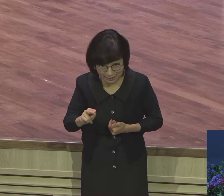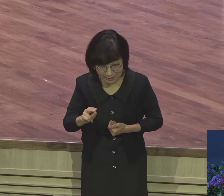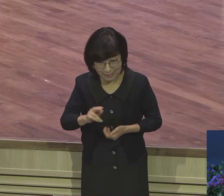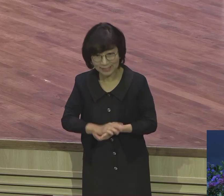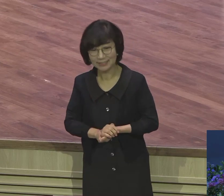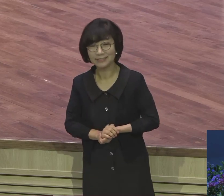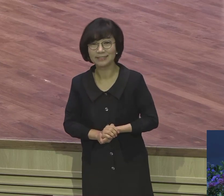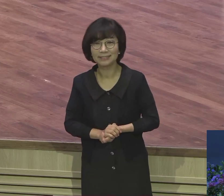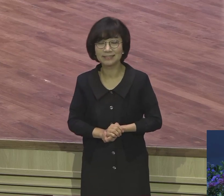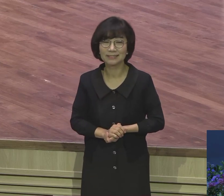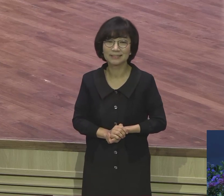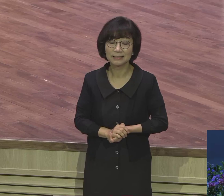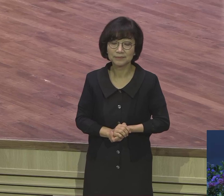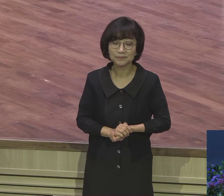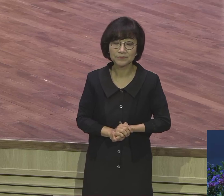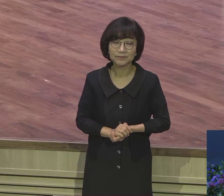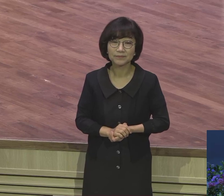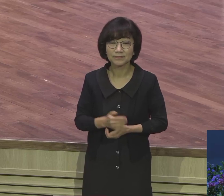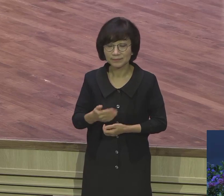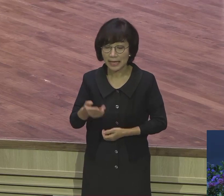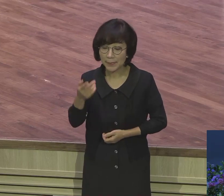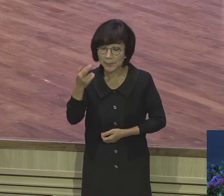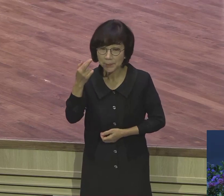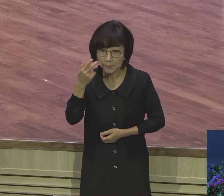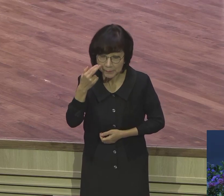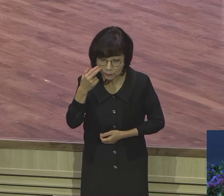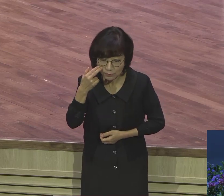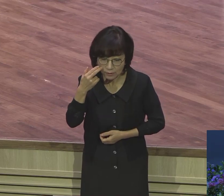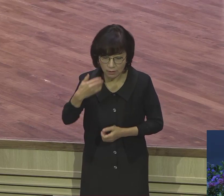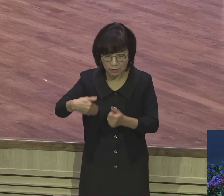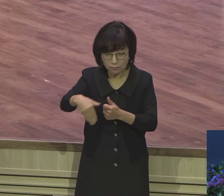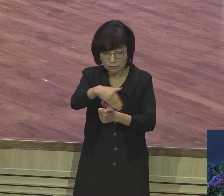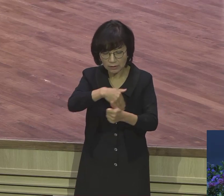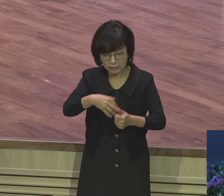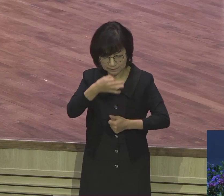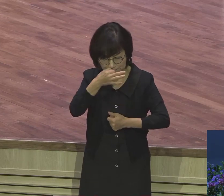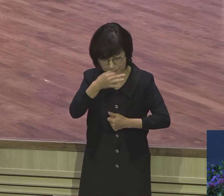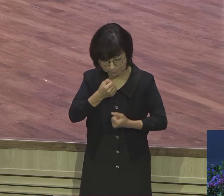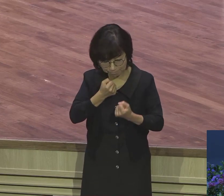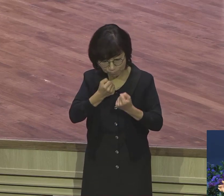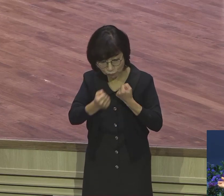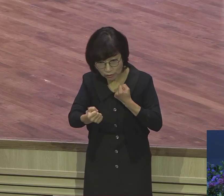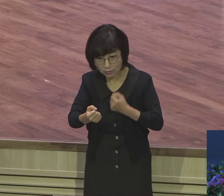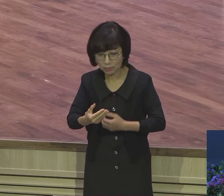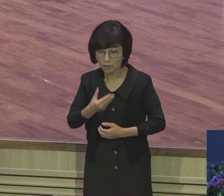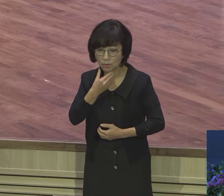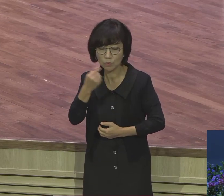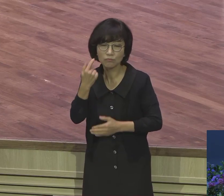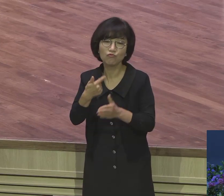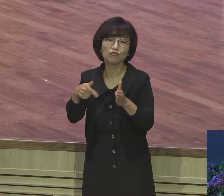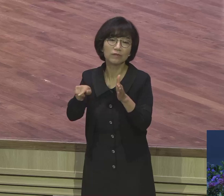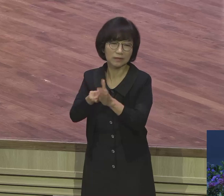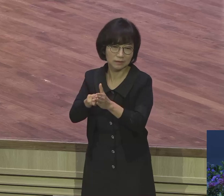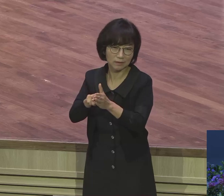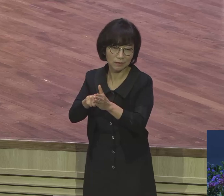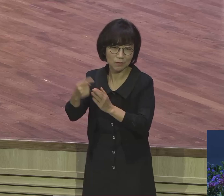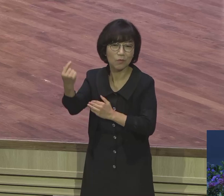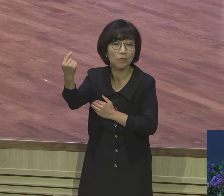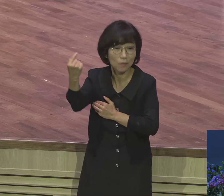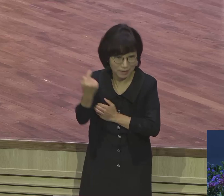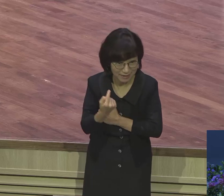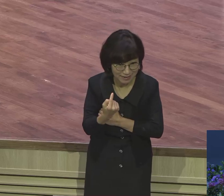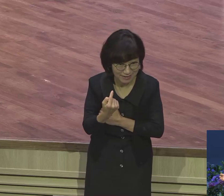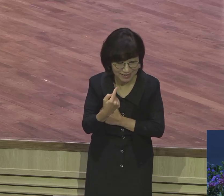이런 환경 속에서 복음을 들으러 오는 것 자체도 시간도 없어요. 그리고 밤에